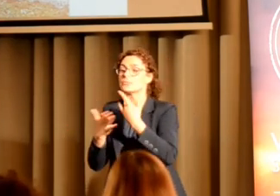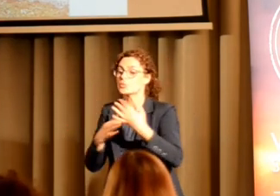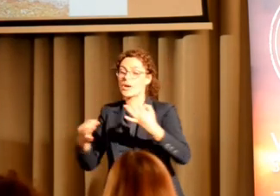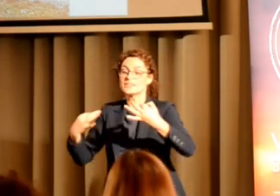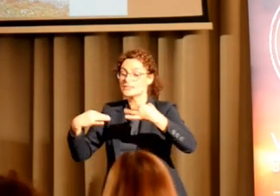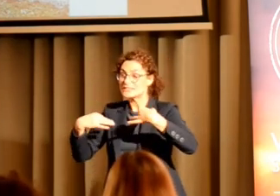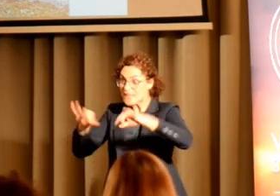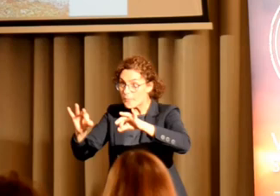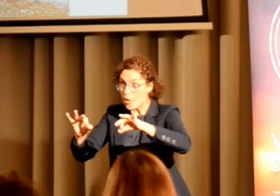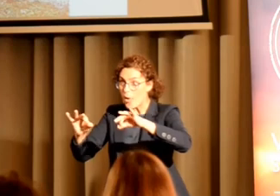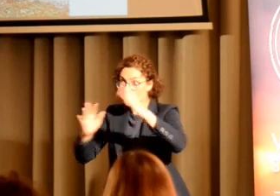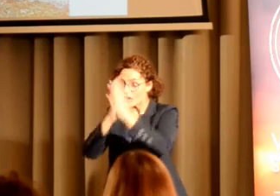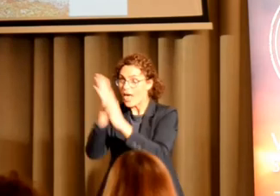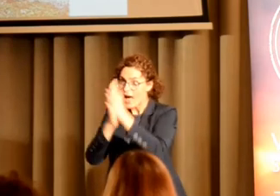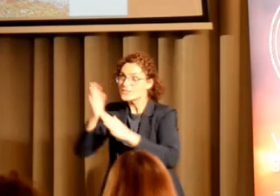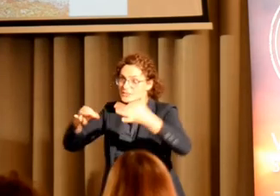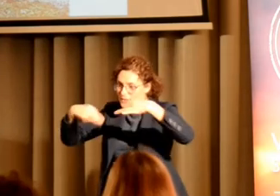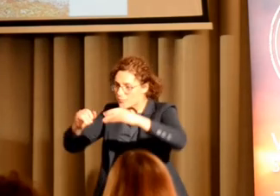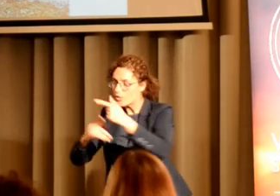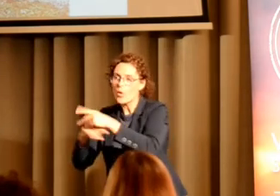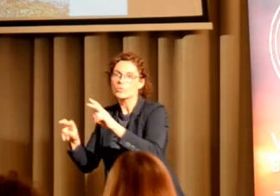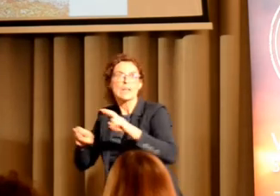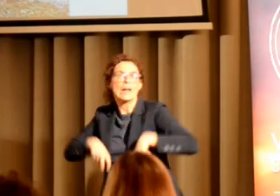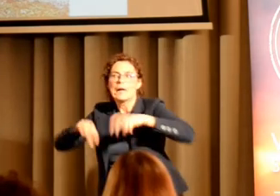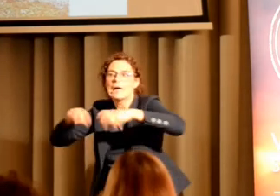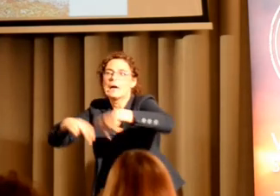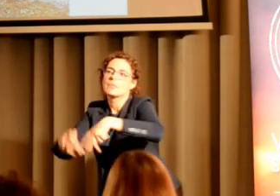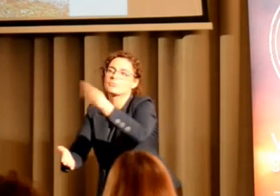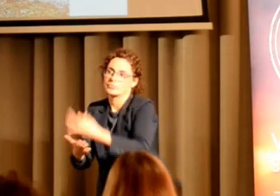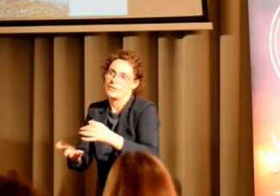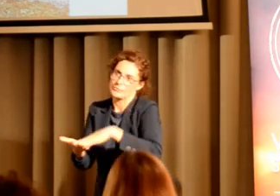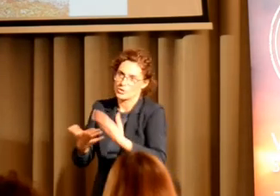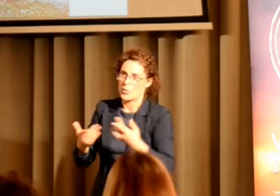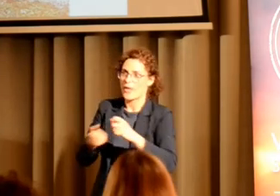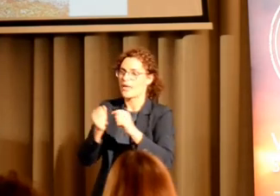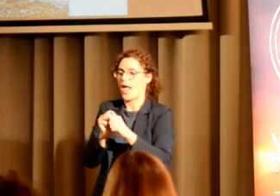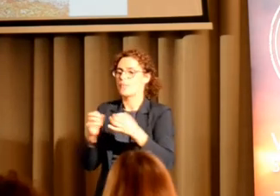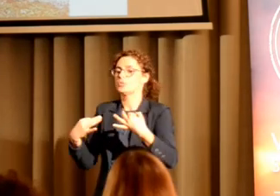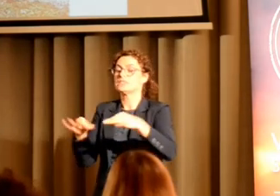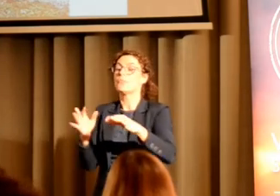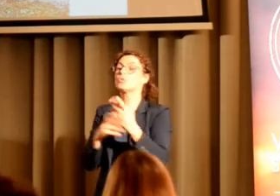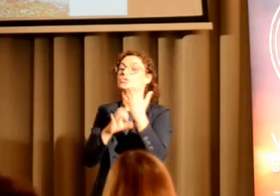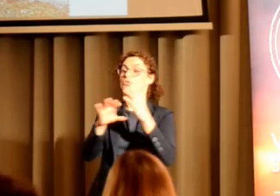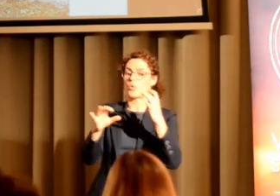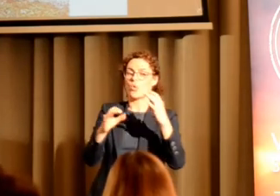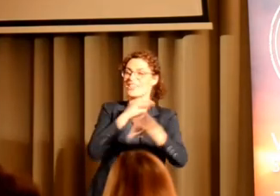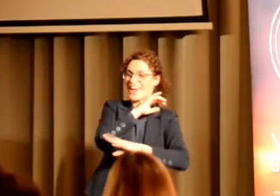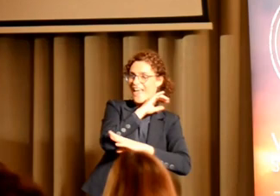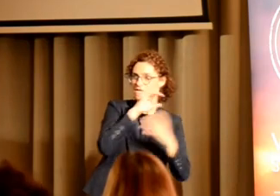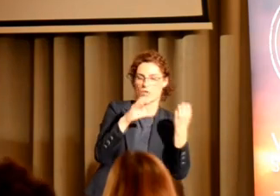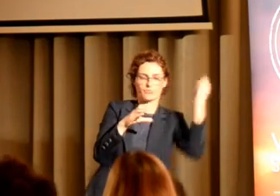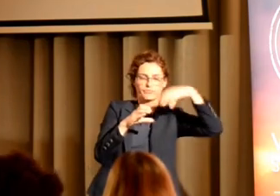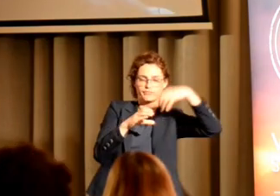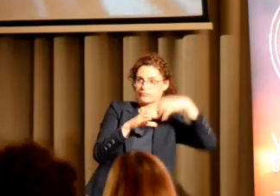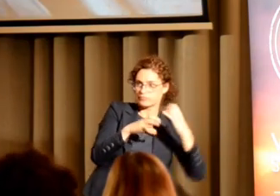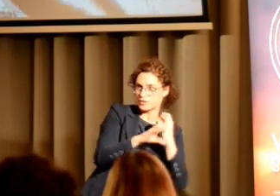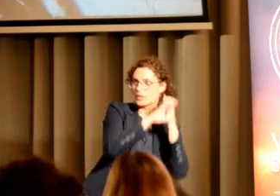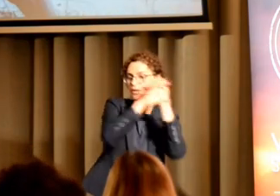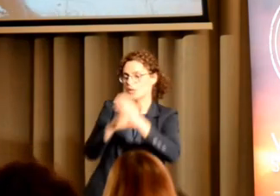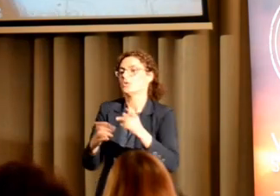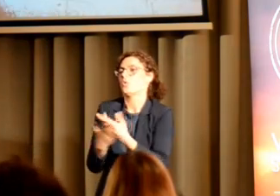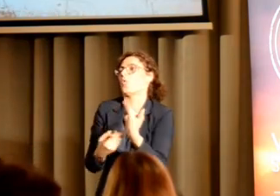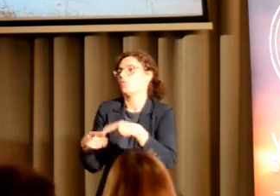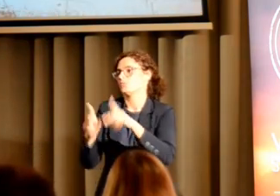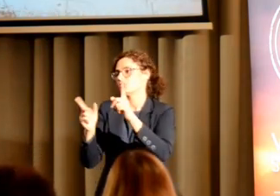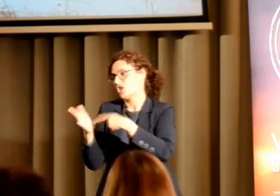kołami samochodów w lesie, na drogach leśnych. Na przykład pod kołami aut wywożących drewno z lasu. I